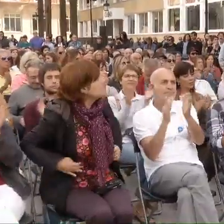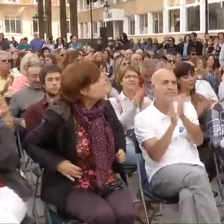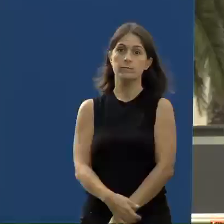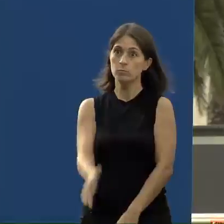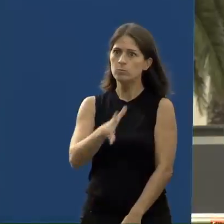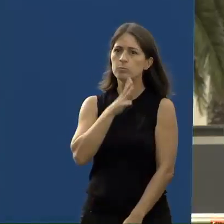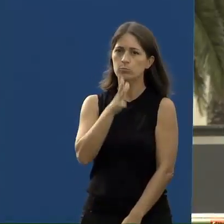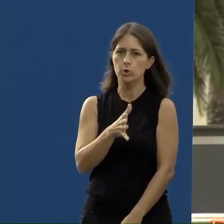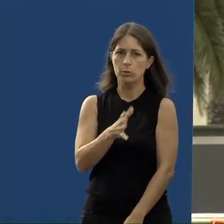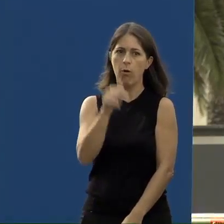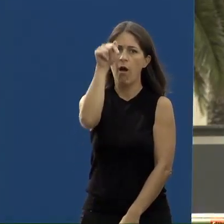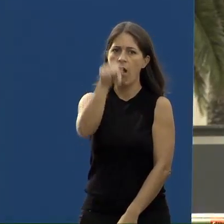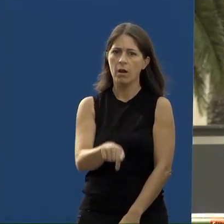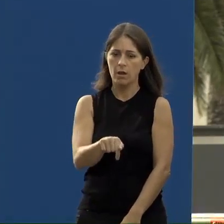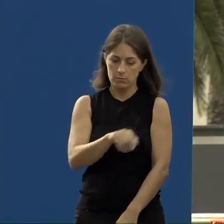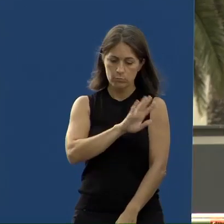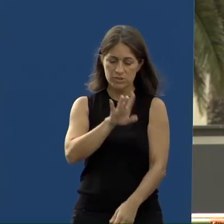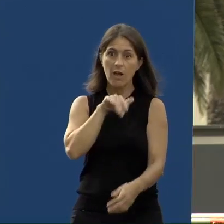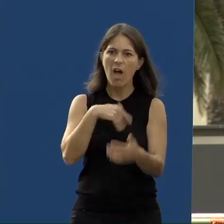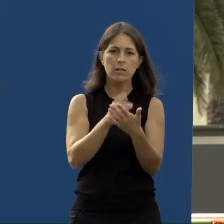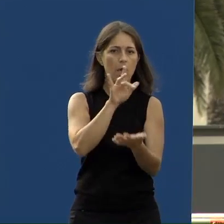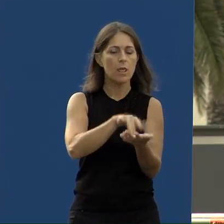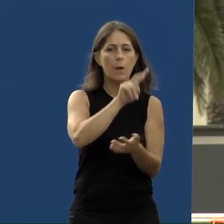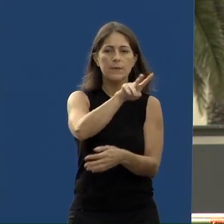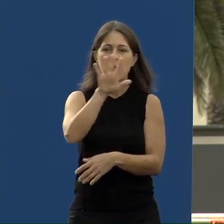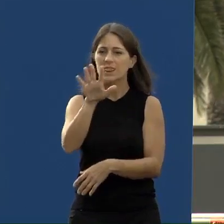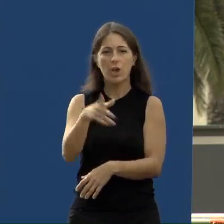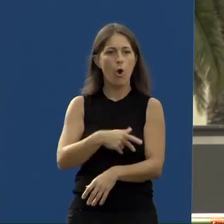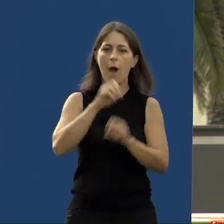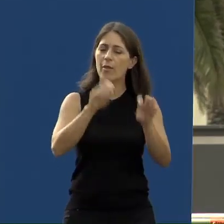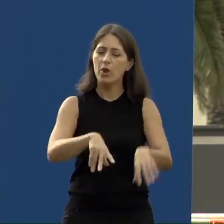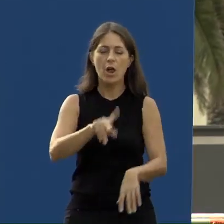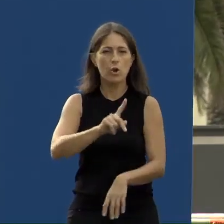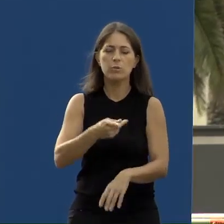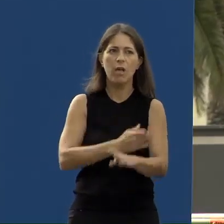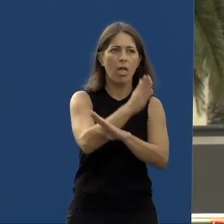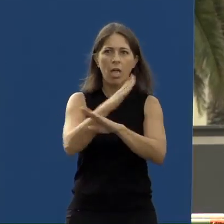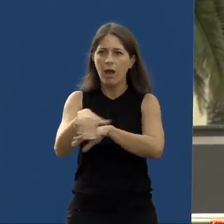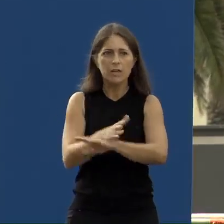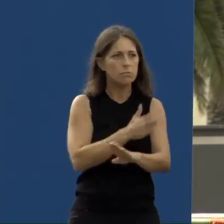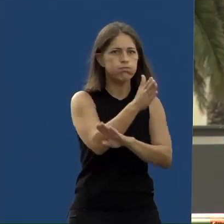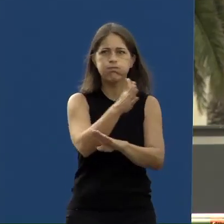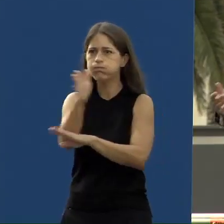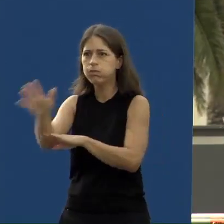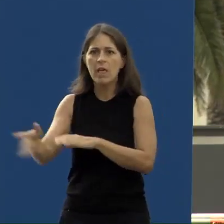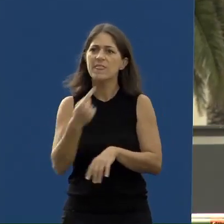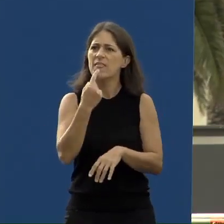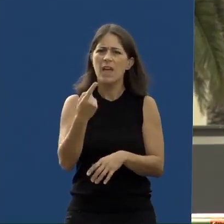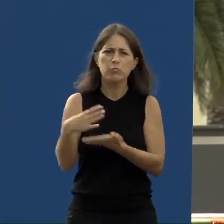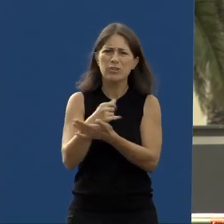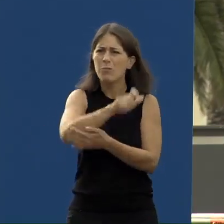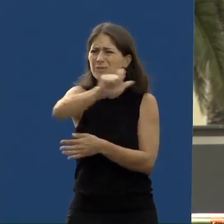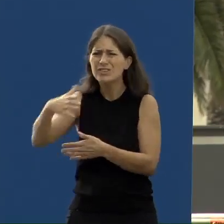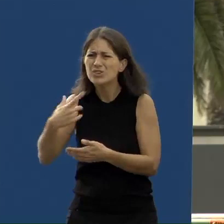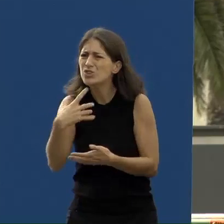Por iso, de aquí ao día 25, non vos rindades, saíde, ocupade as rúas, ocupade as prazas, decide a todo o mundo